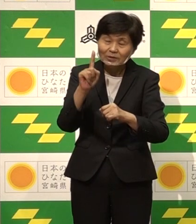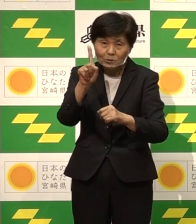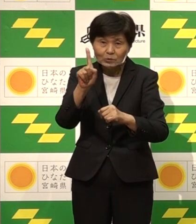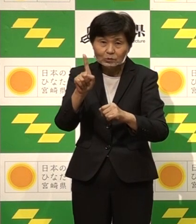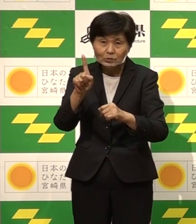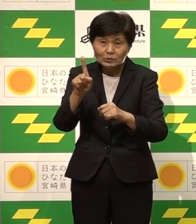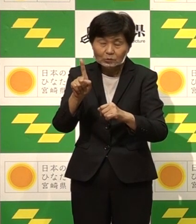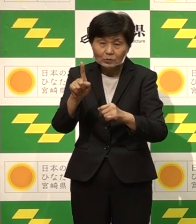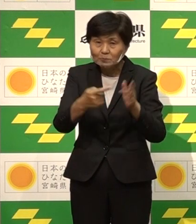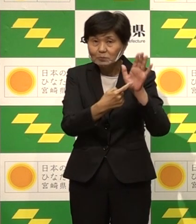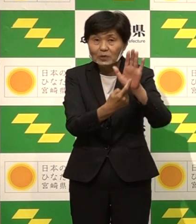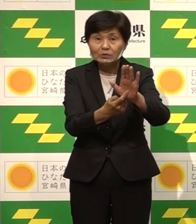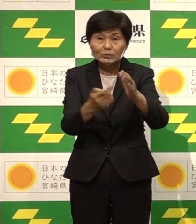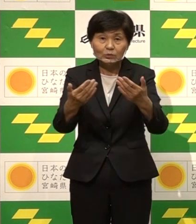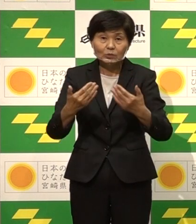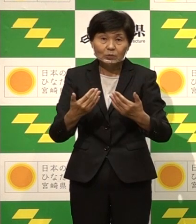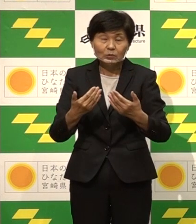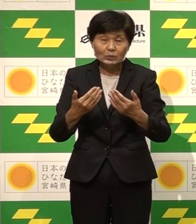思いますので、